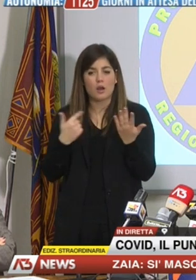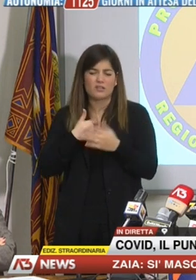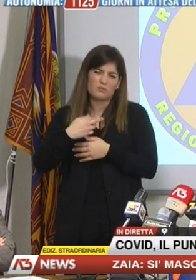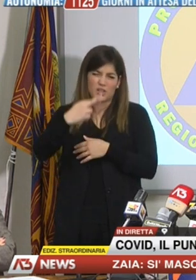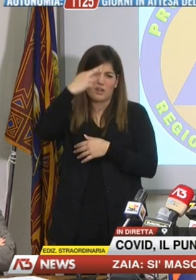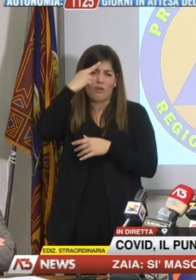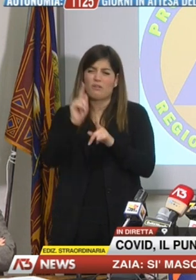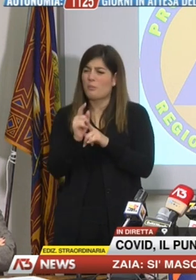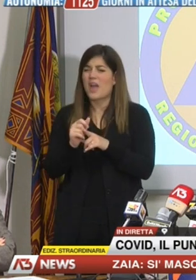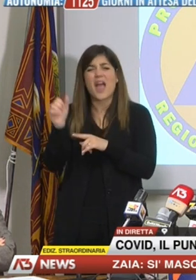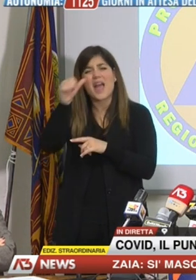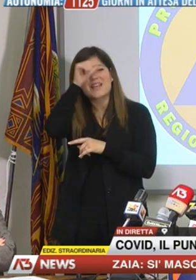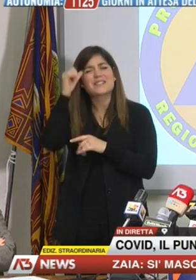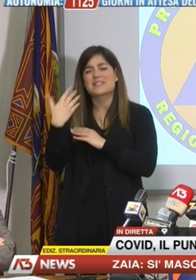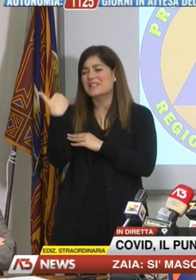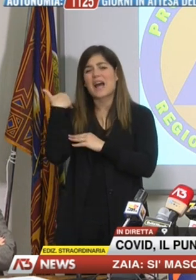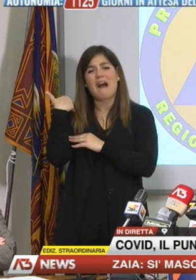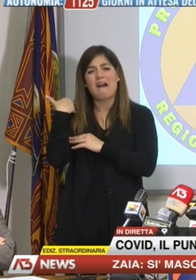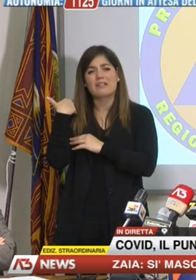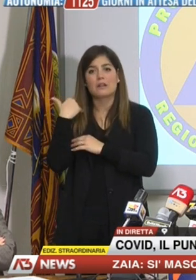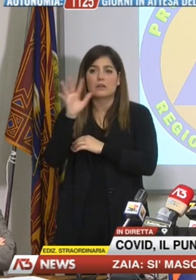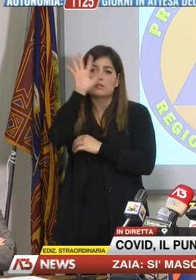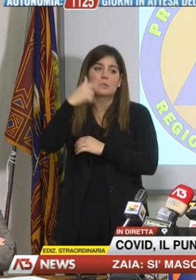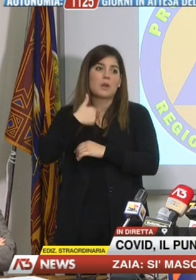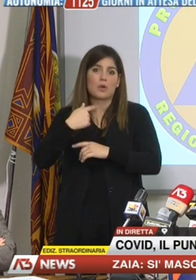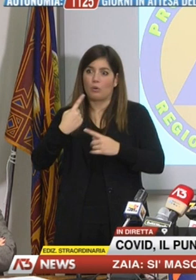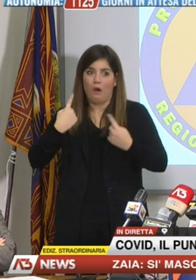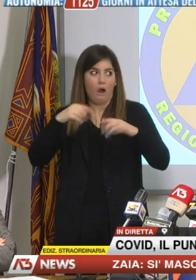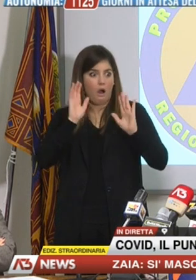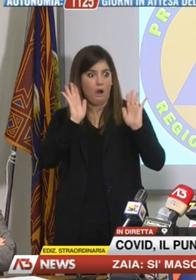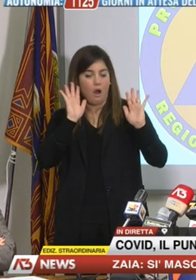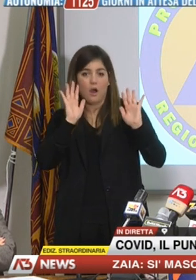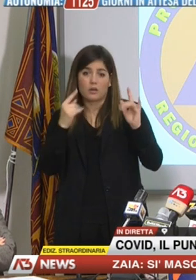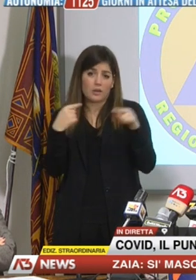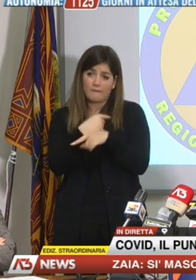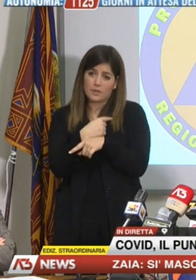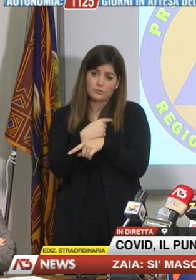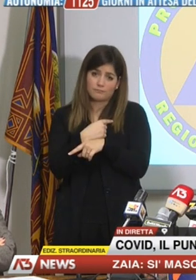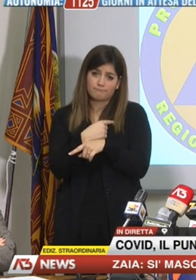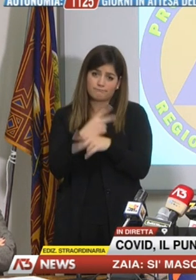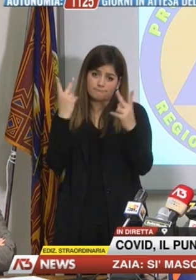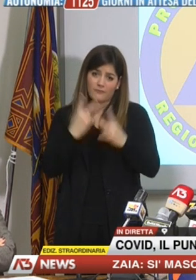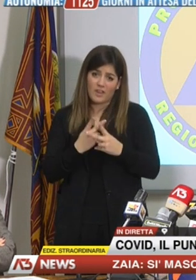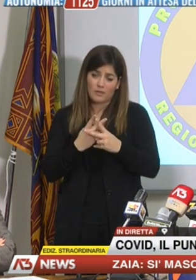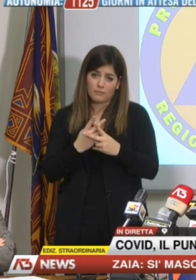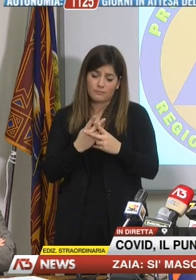come bestemmiare in chiesa, ma poi alla fine abbiamo avuto ragione anche su quel fronte. Io non aggiungo altro, ragazzi.